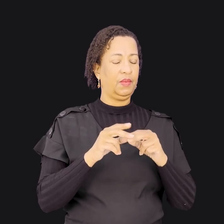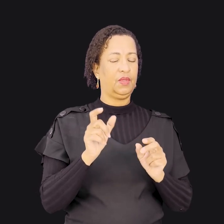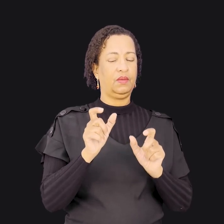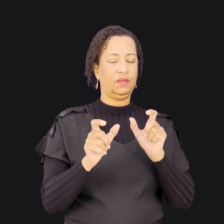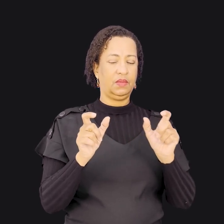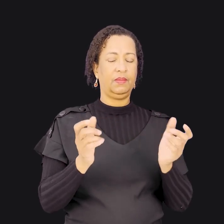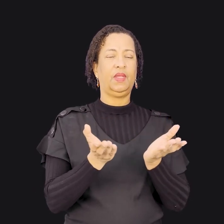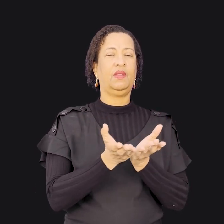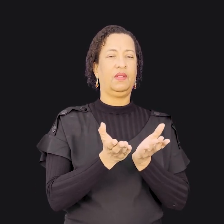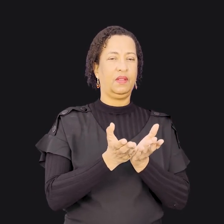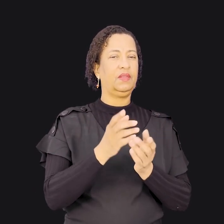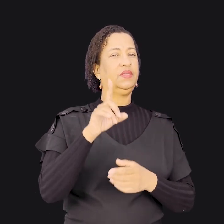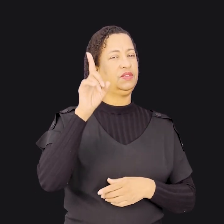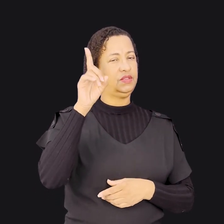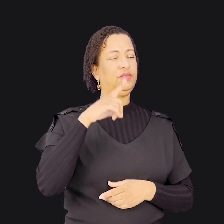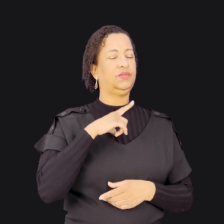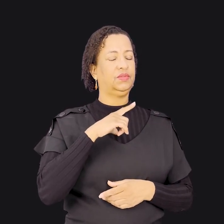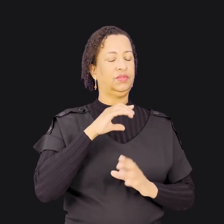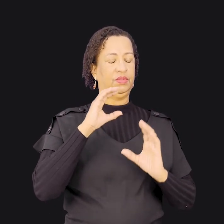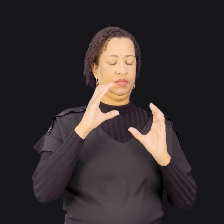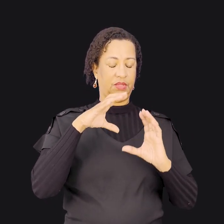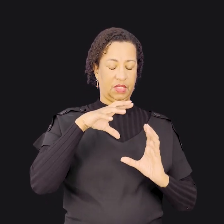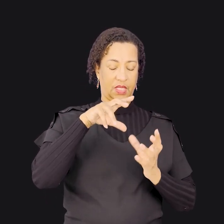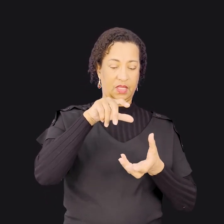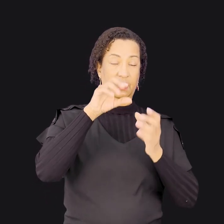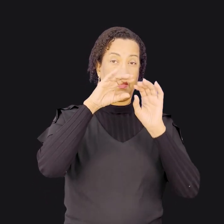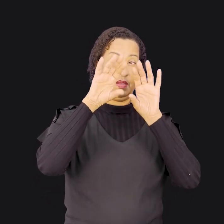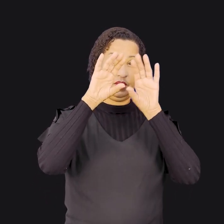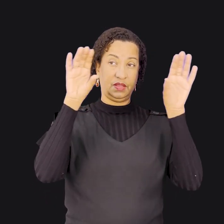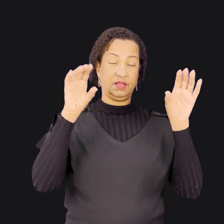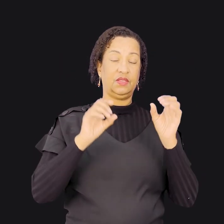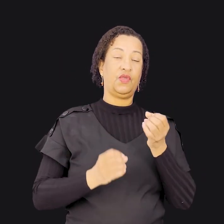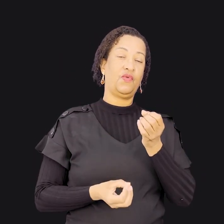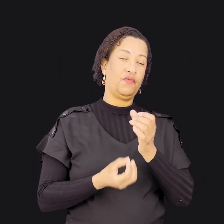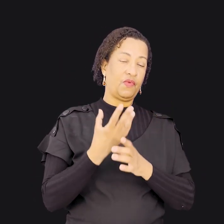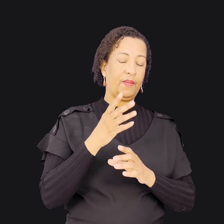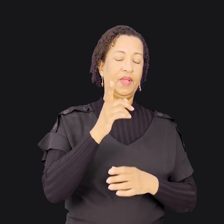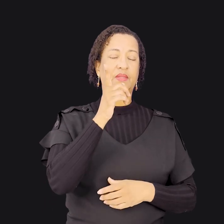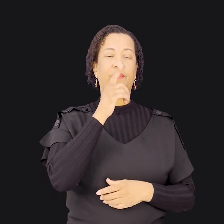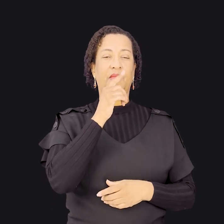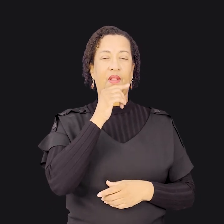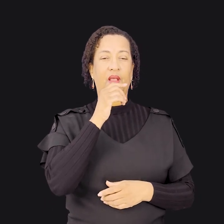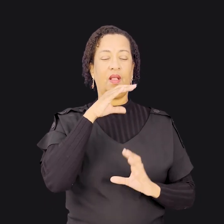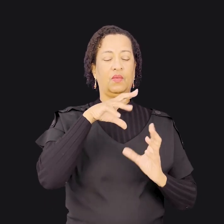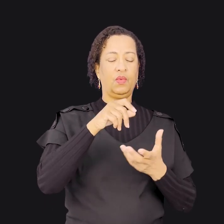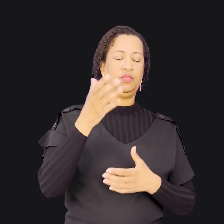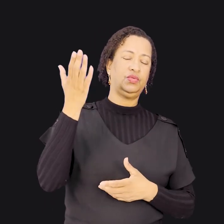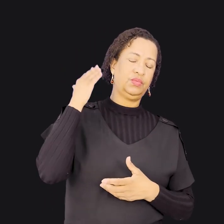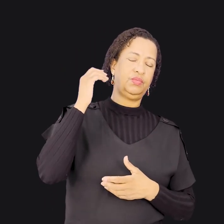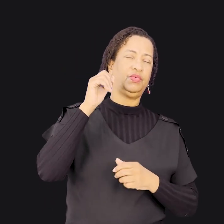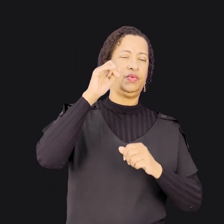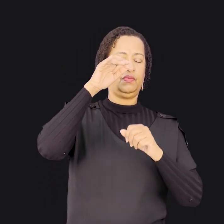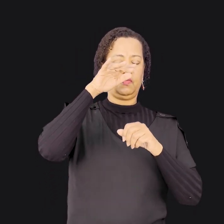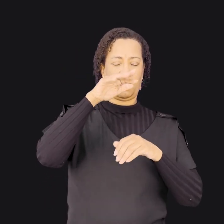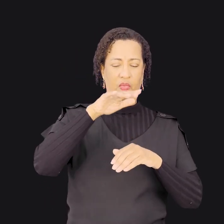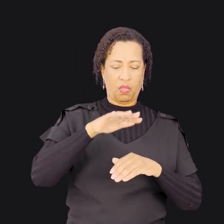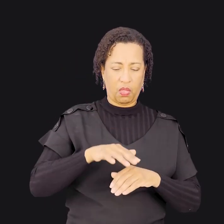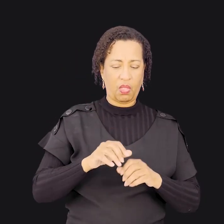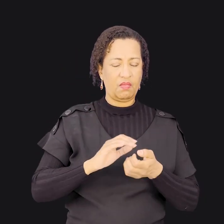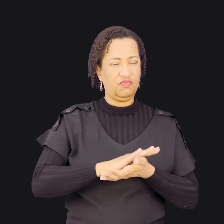Deus, existem céus e terra, esta formada da água e pela água o mundo daquele tempo foi submerso e destruído.